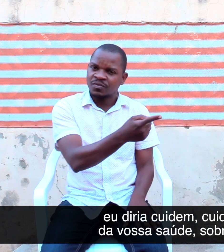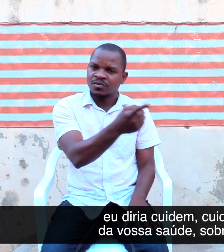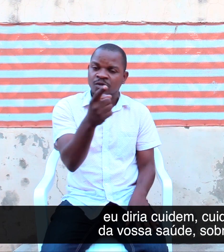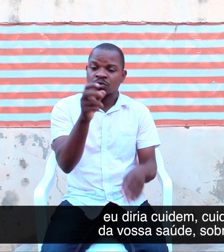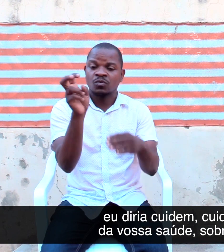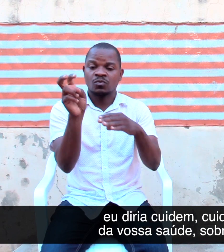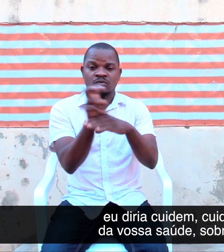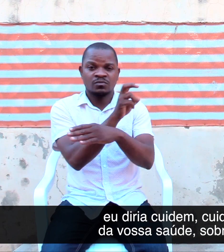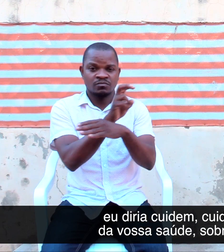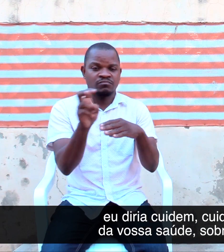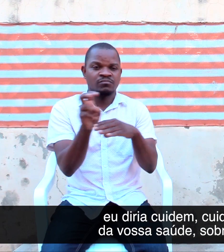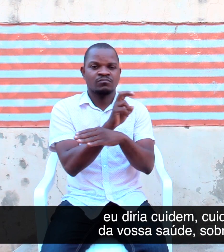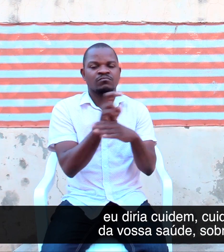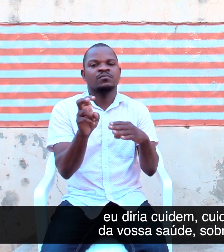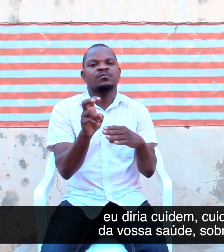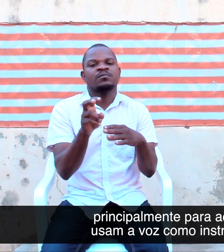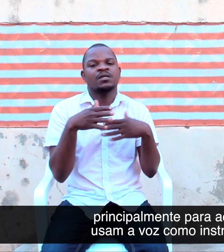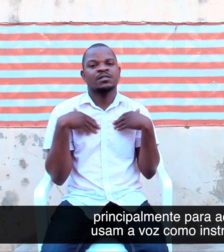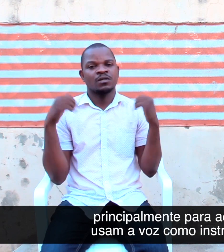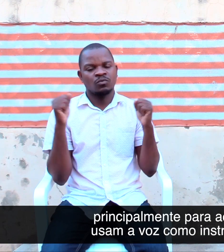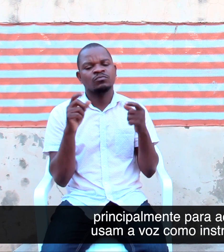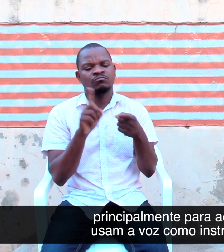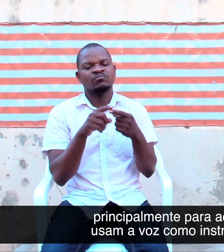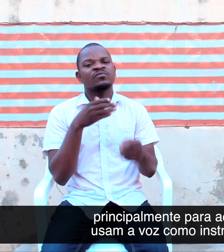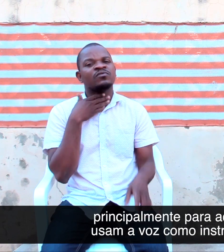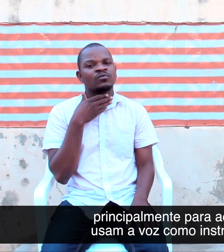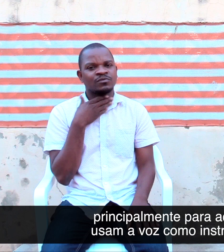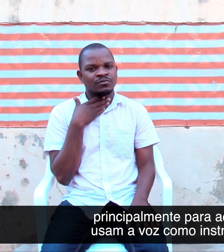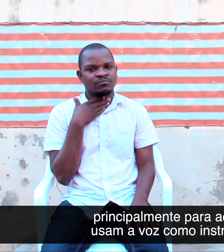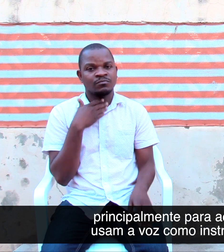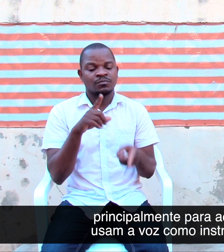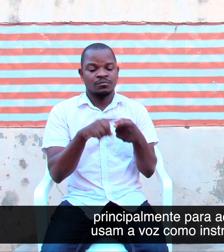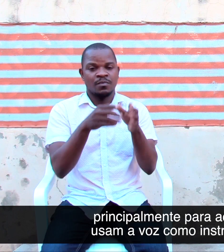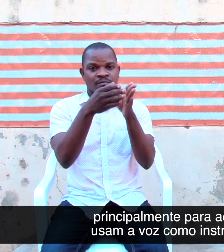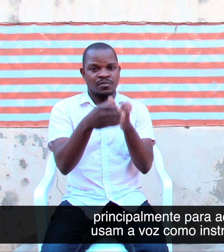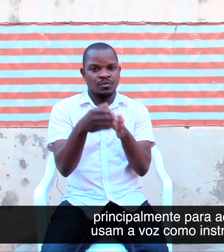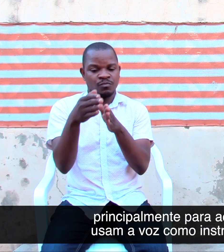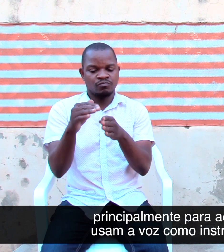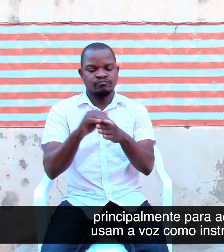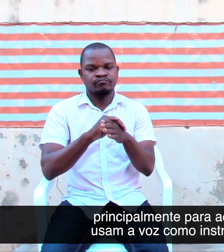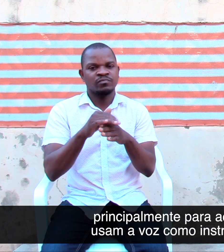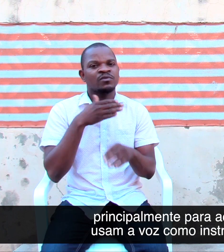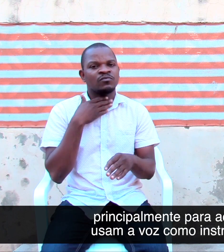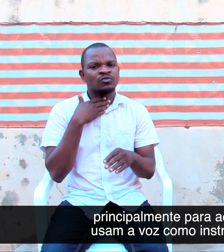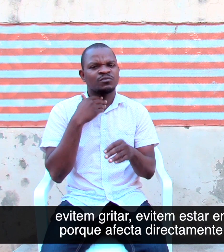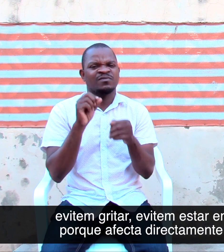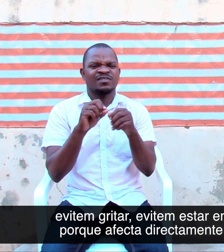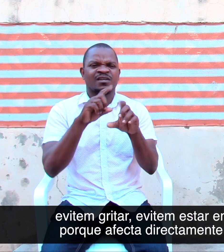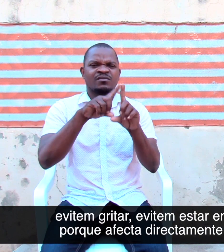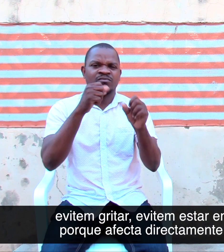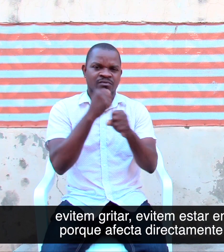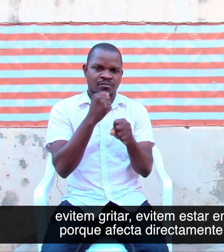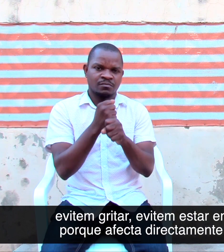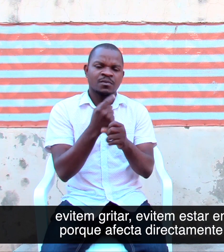vossa saúde, acima de tudo da vossa voz. E principalmente para aquelas pessoas que usam a voz como instrumento de trabalho,